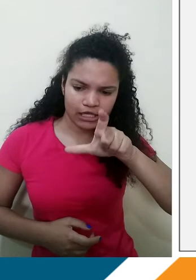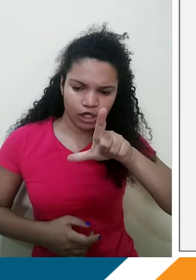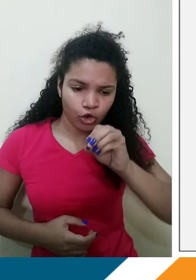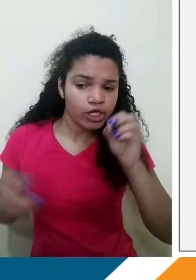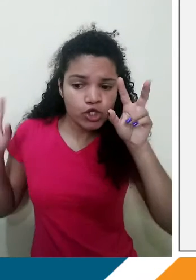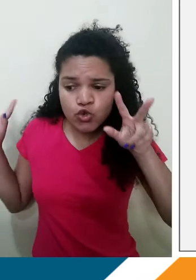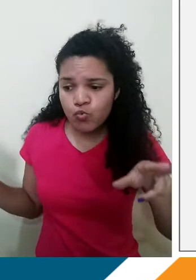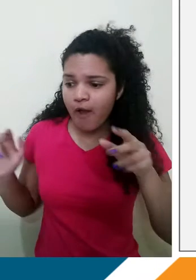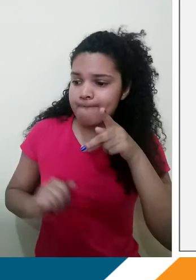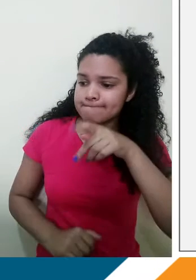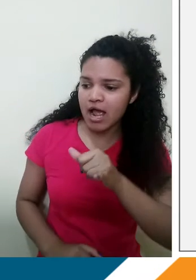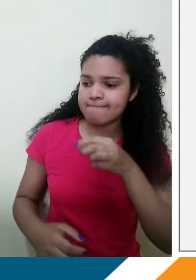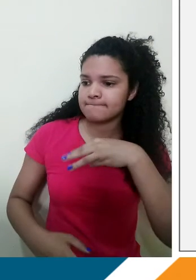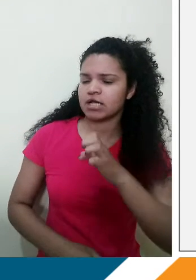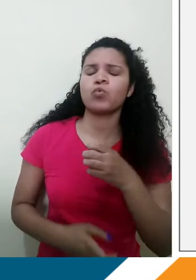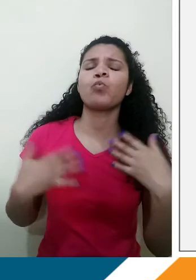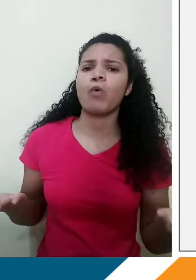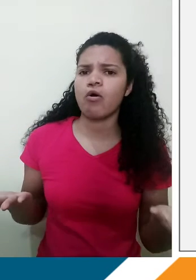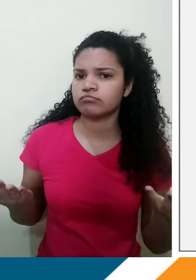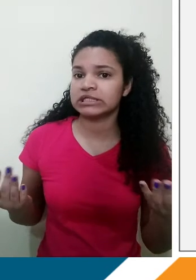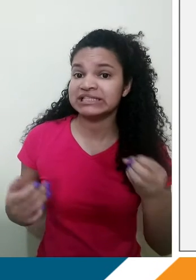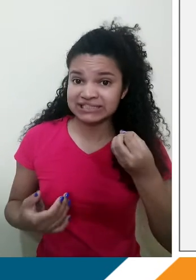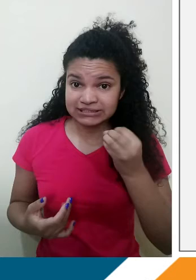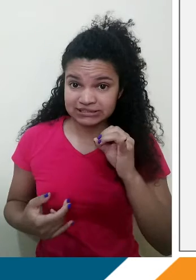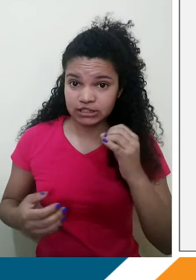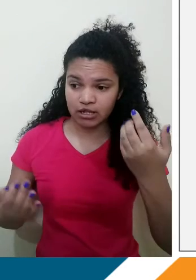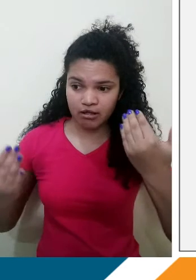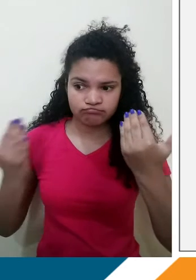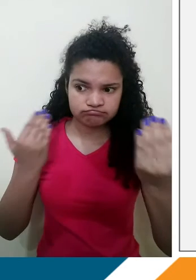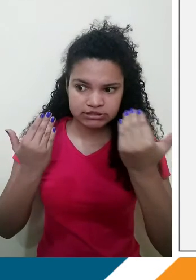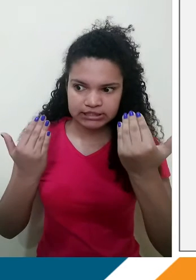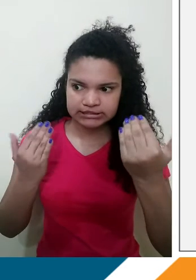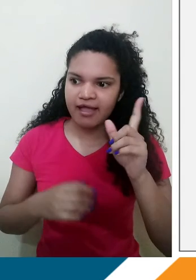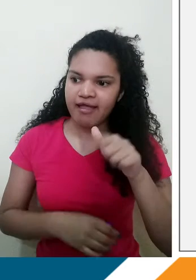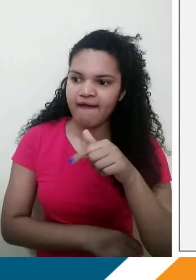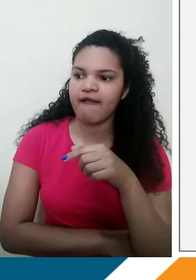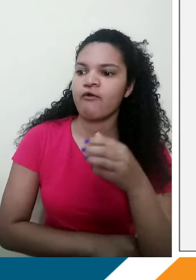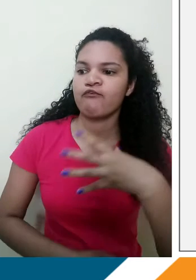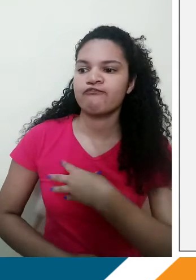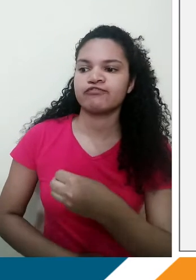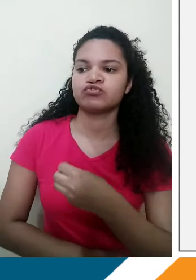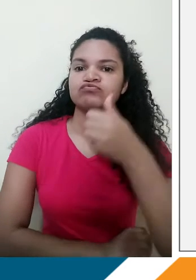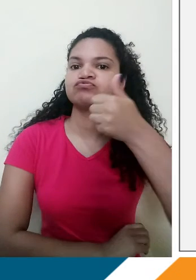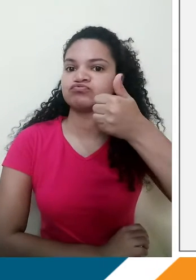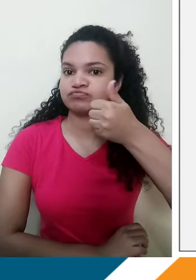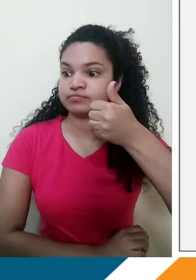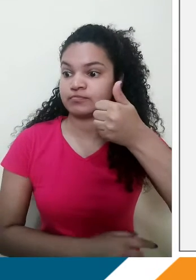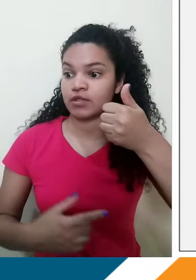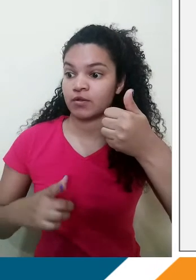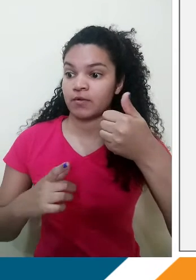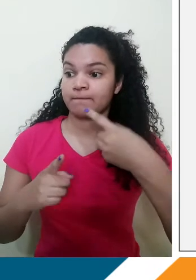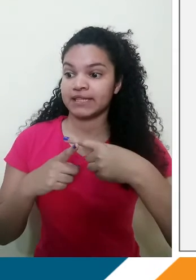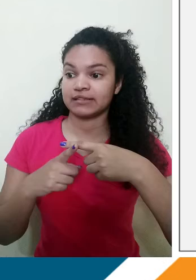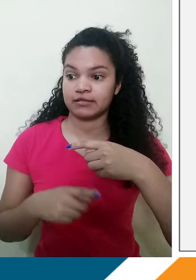analisando esse padrão de banda, é o filhote 1, que apresenta o alelo B e o alelo C para o locus 1 e o